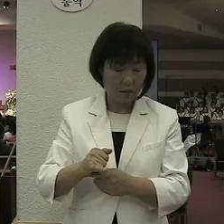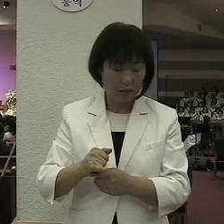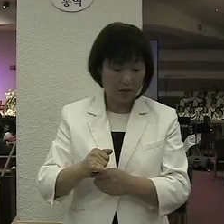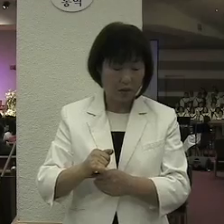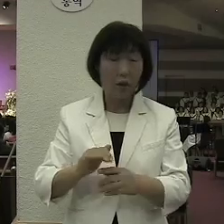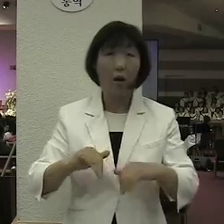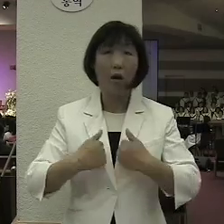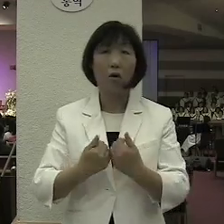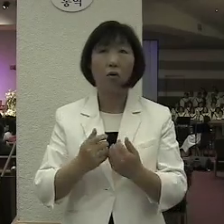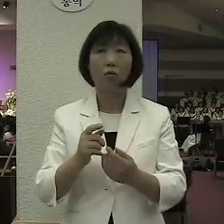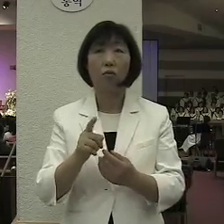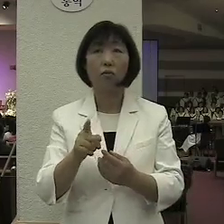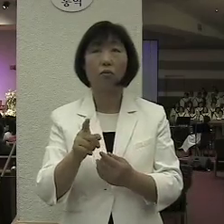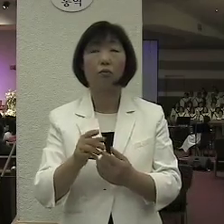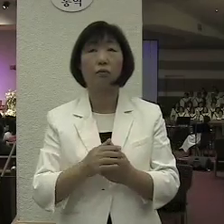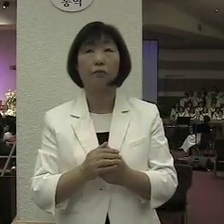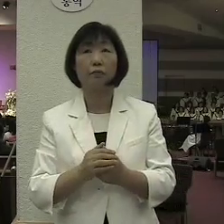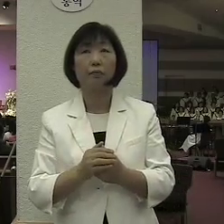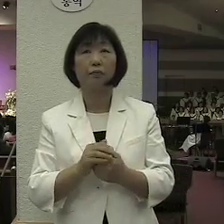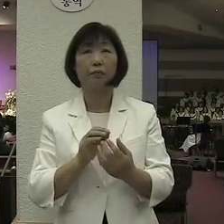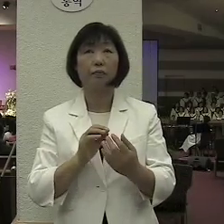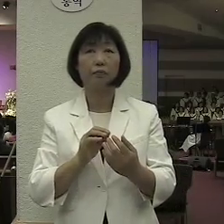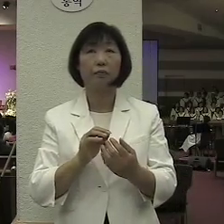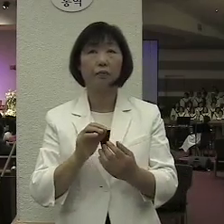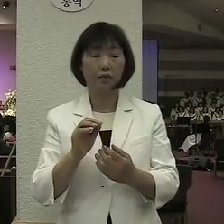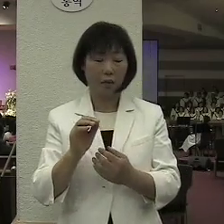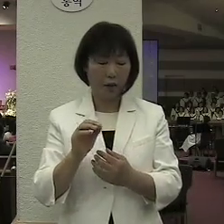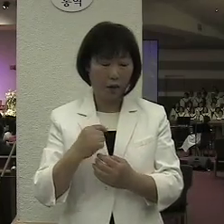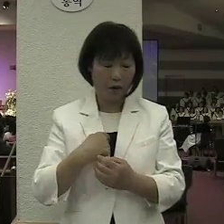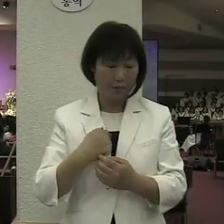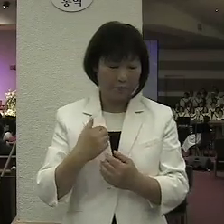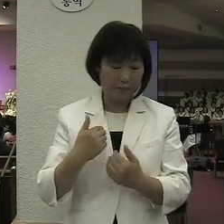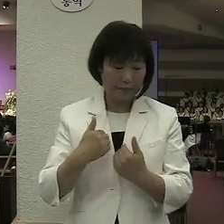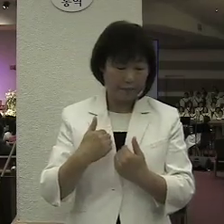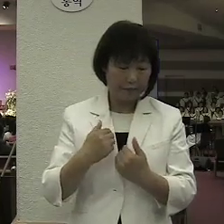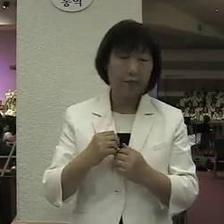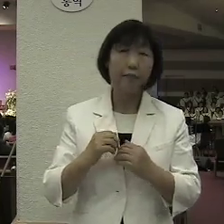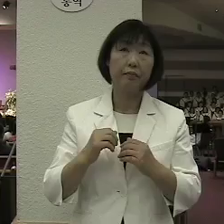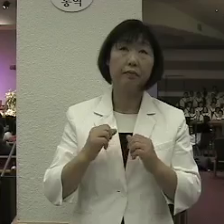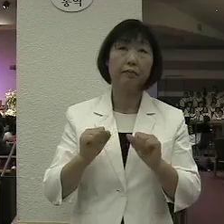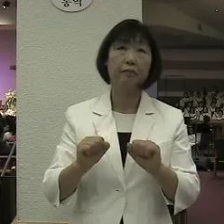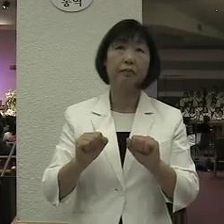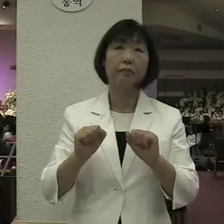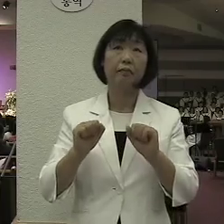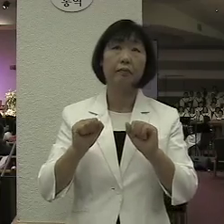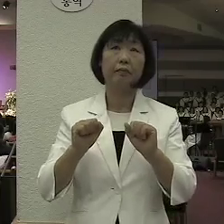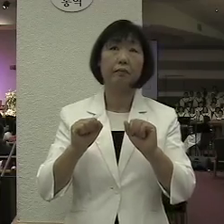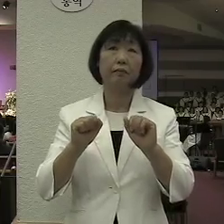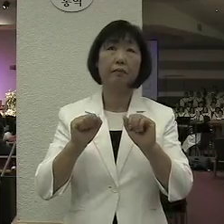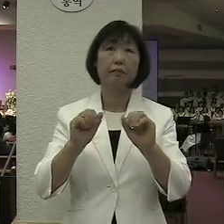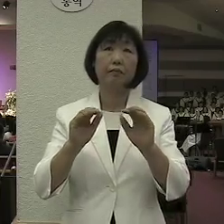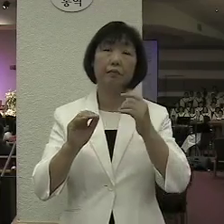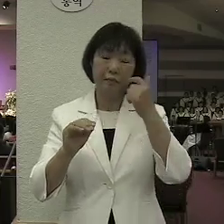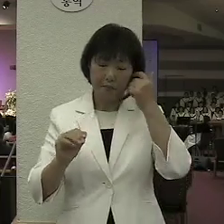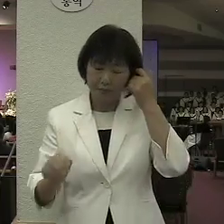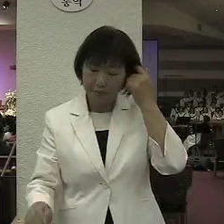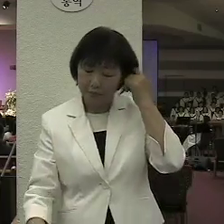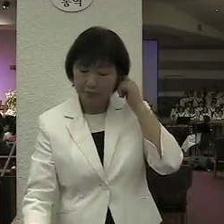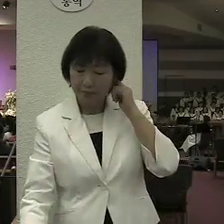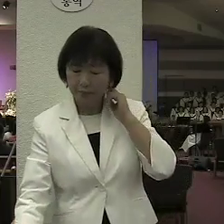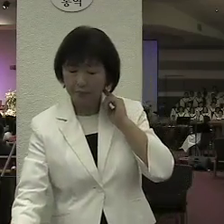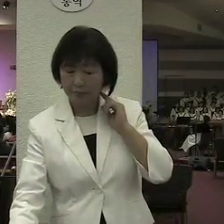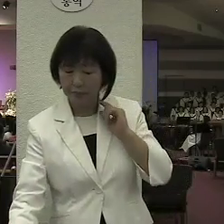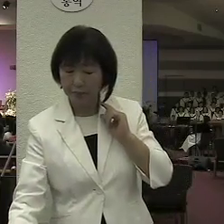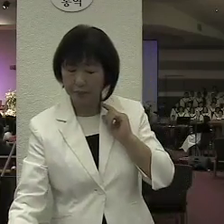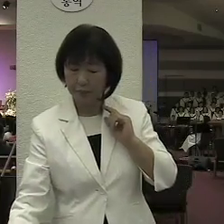터인데 그래도 오겠다는 거예요. 새벽을 깨우면서 하나님을 찾고 싶어요. 그래서 오라고 하면서 새벽 기도를 통해서도 계속 자라는